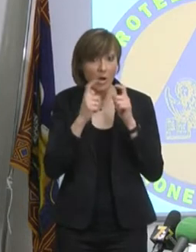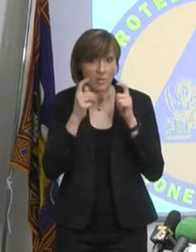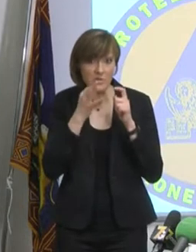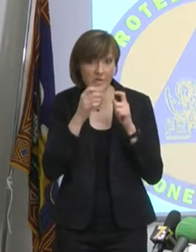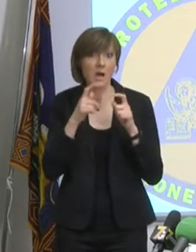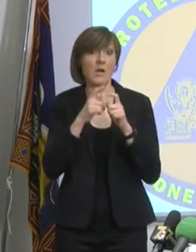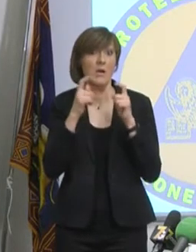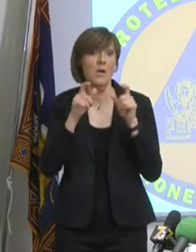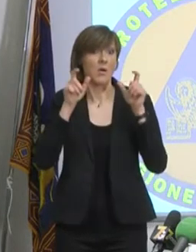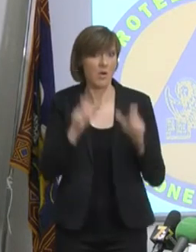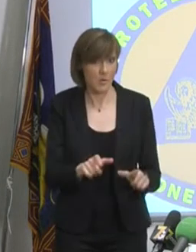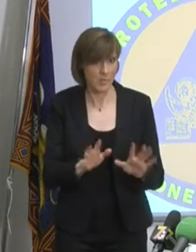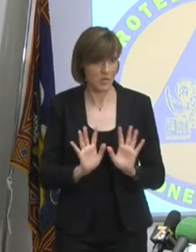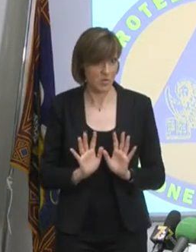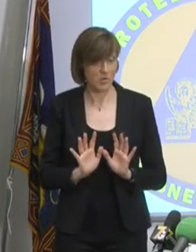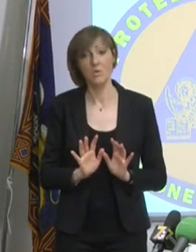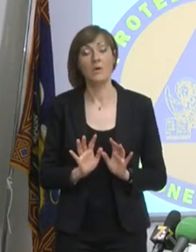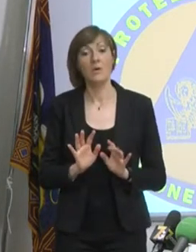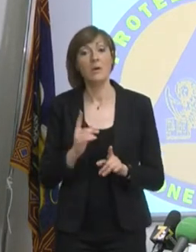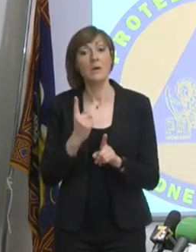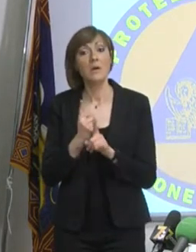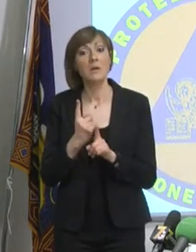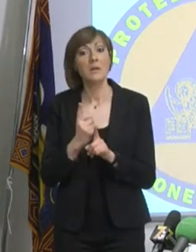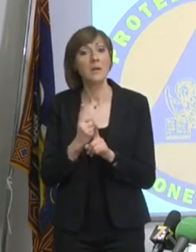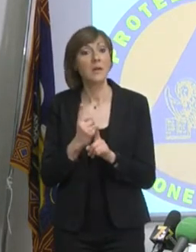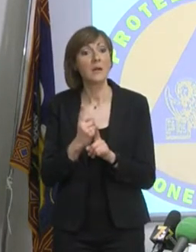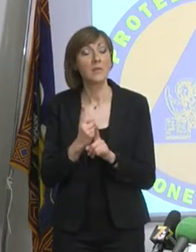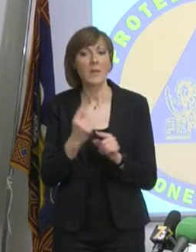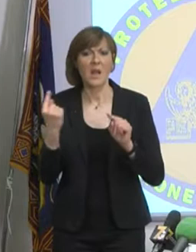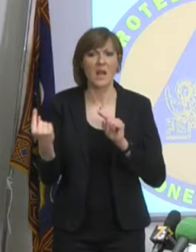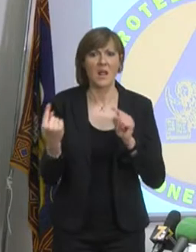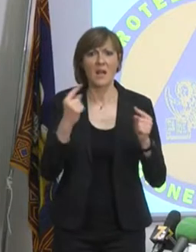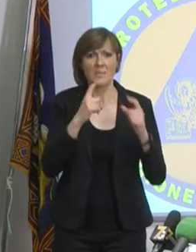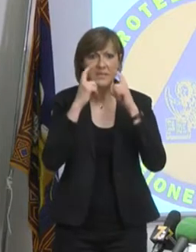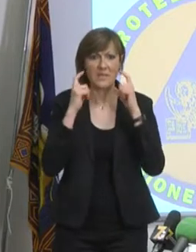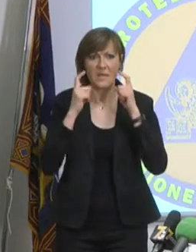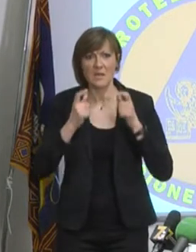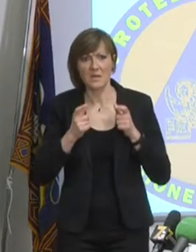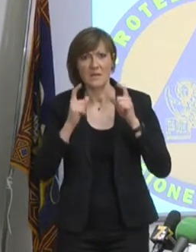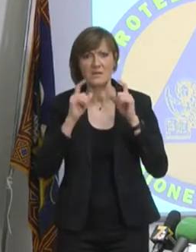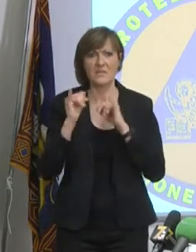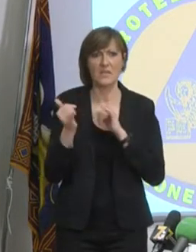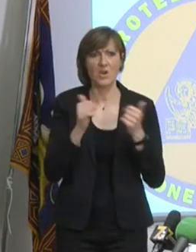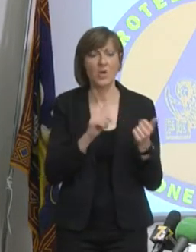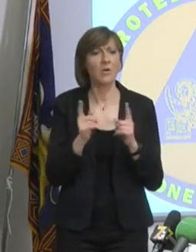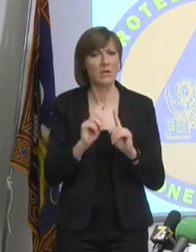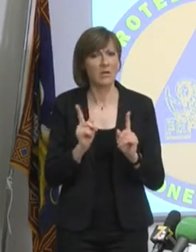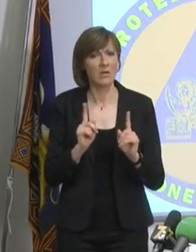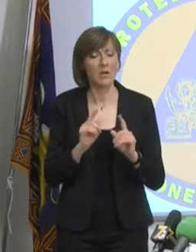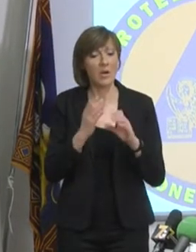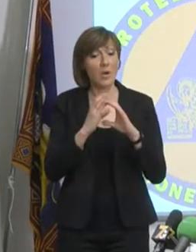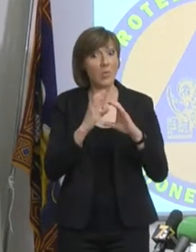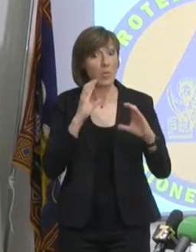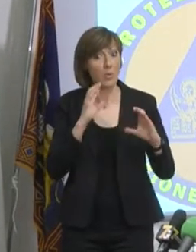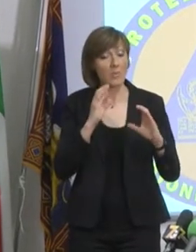obbligo, non che, cioè, si eviti di star lì a contestare, ma la mascherina, mazzaia, in pullman,